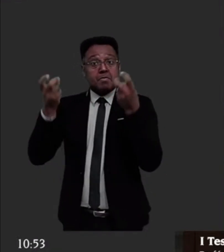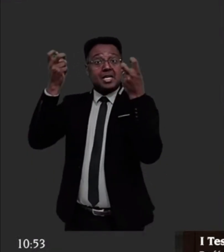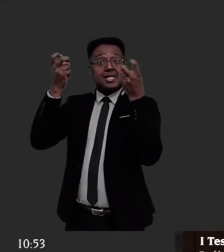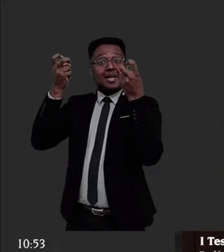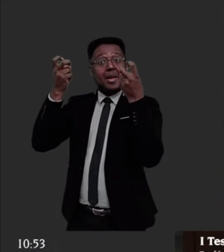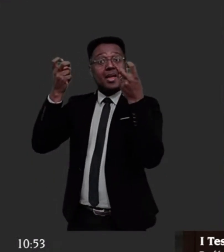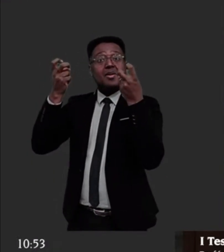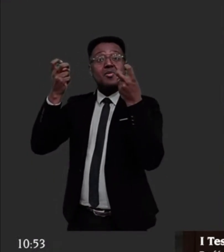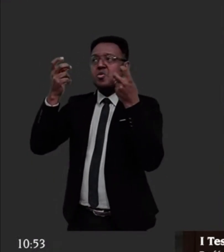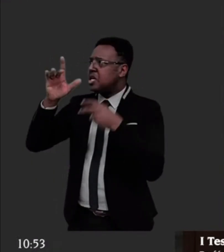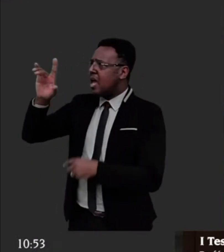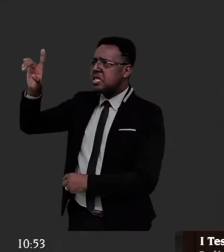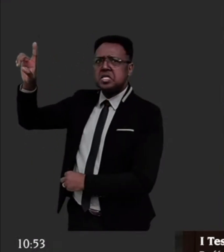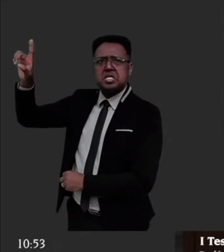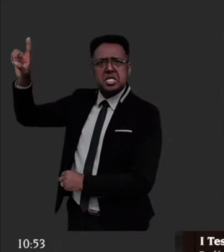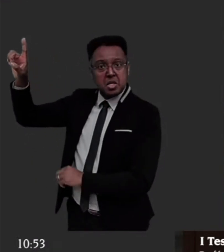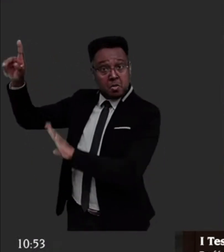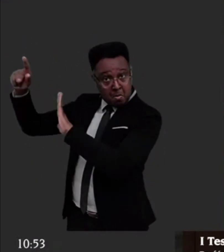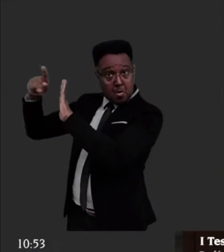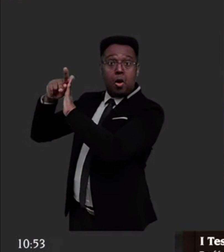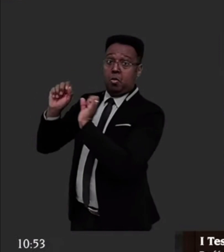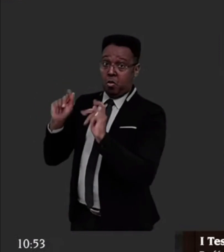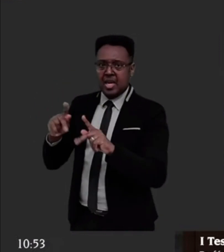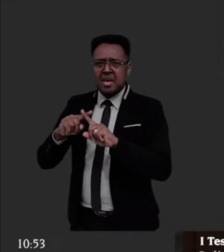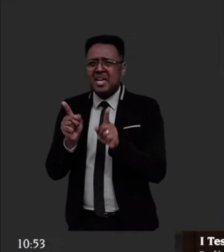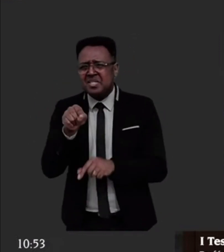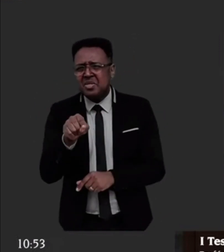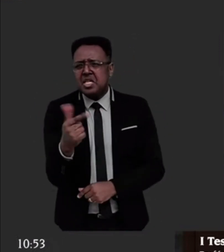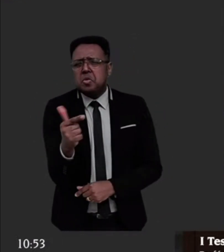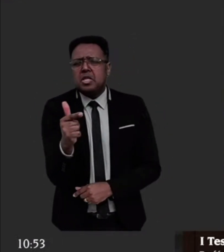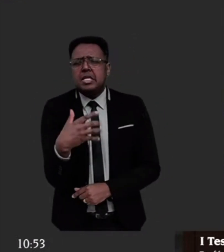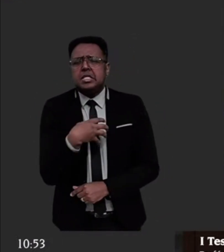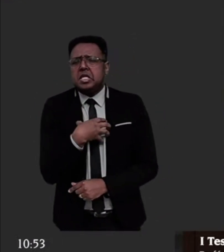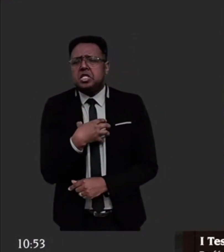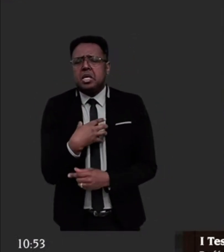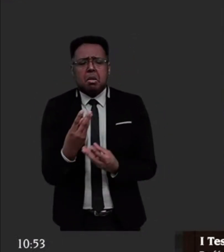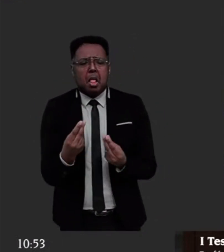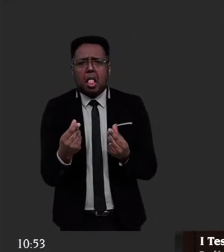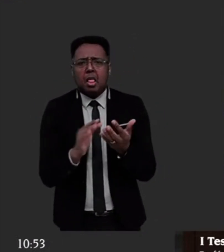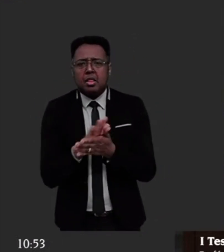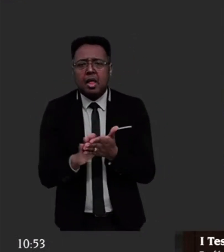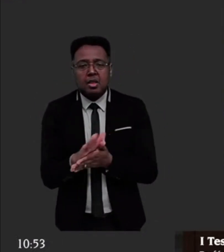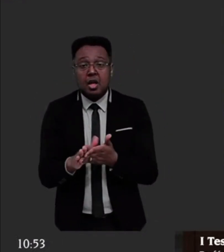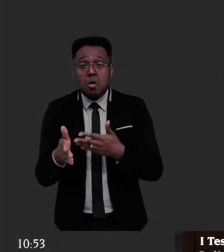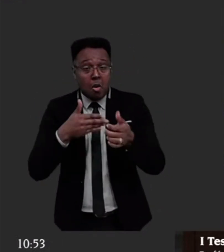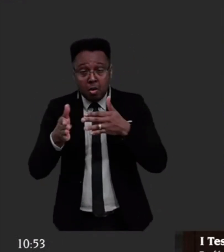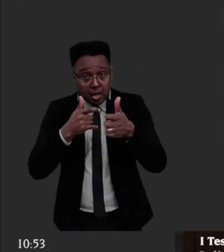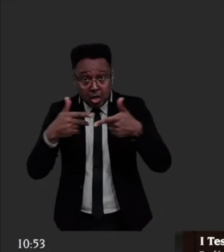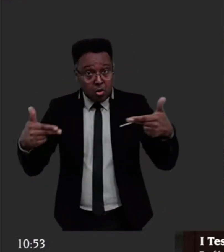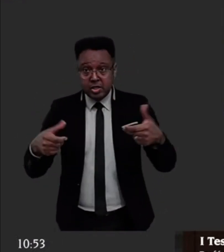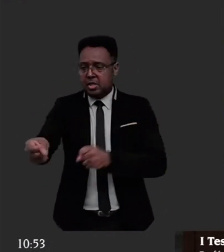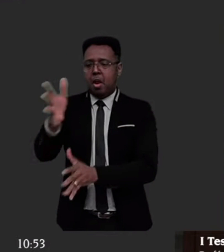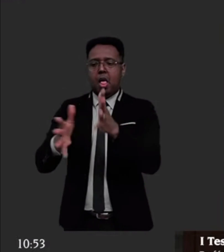tudo. Recebe até coisa enviada para o vizinho, é um veneno. Então alguém quer mandar um veneno